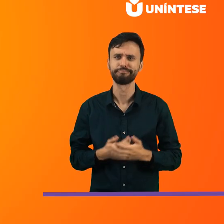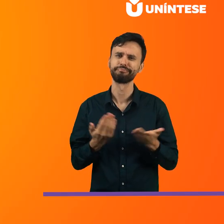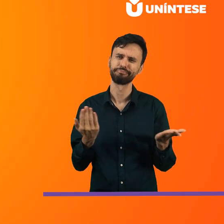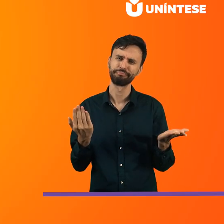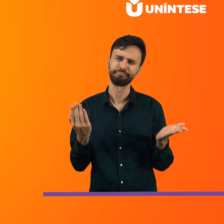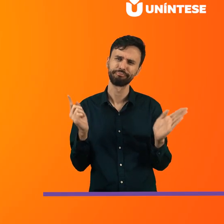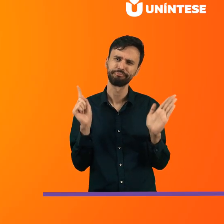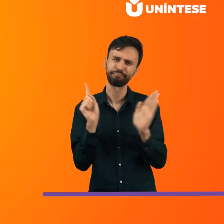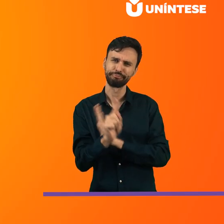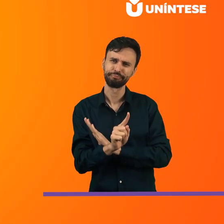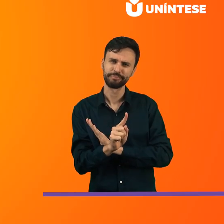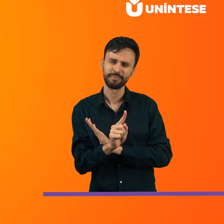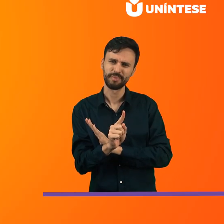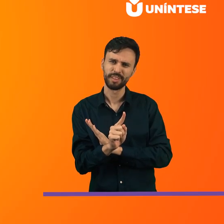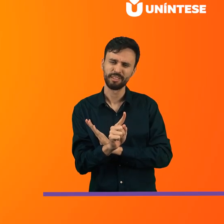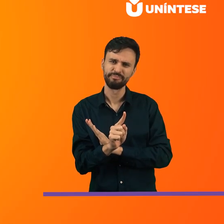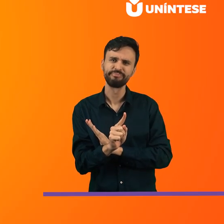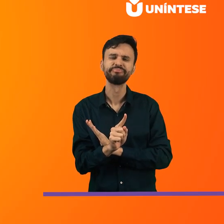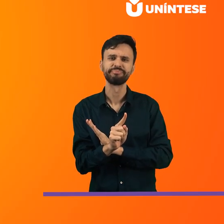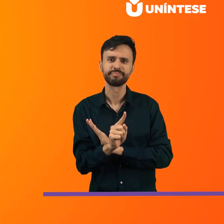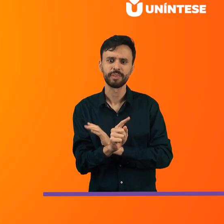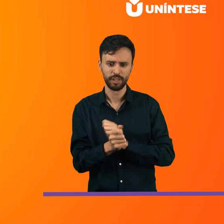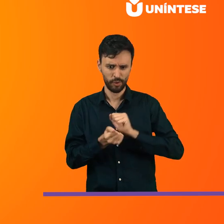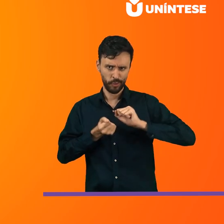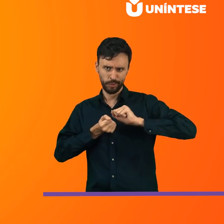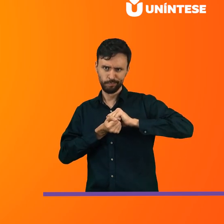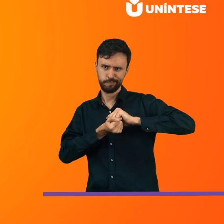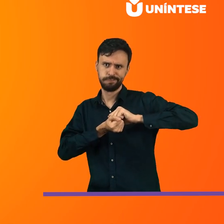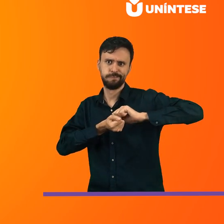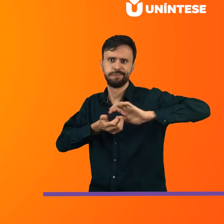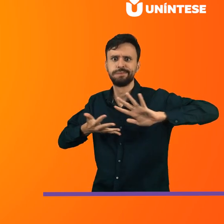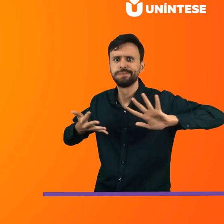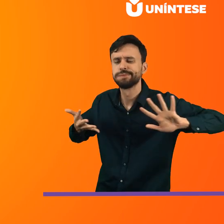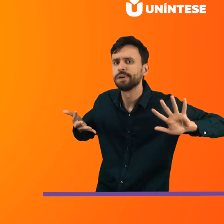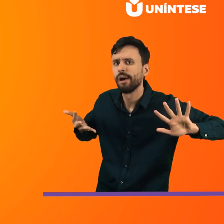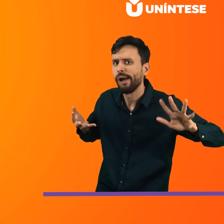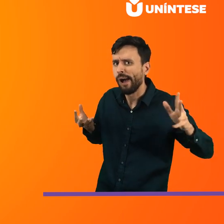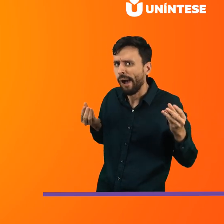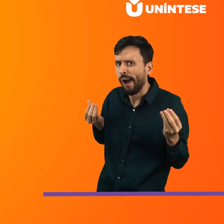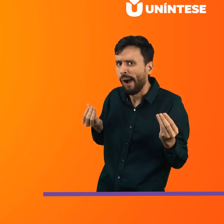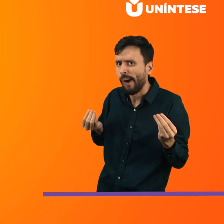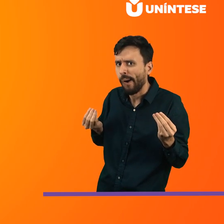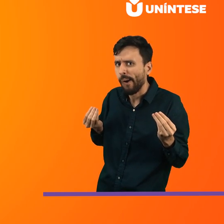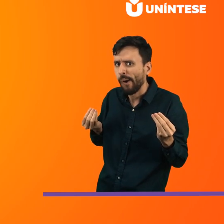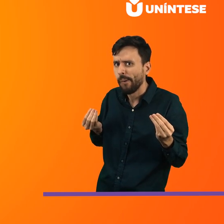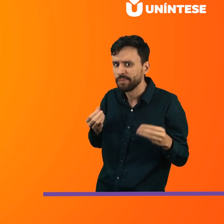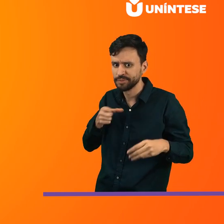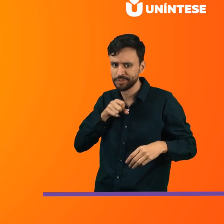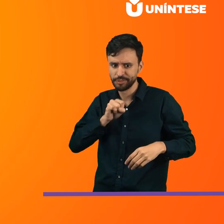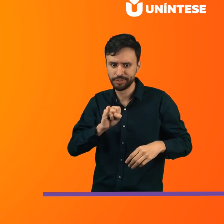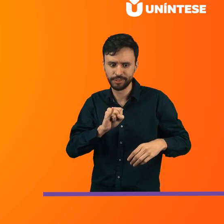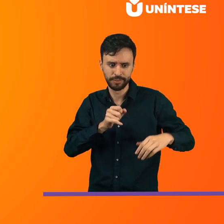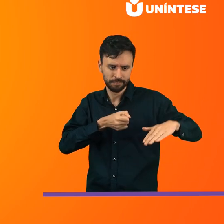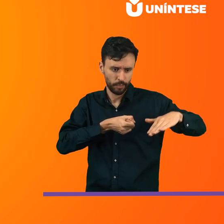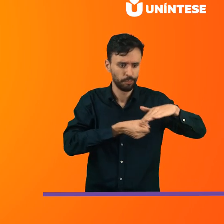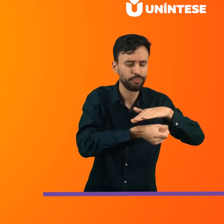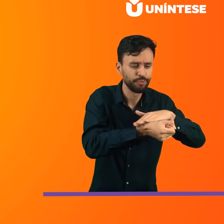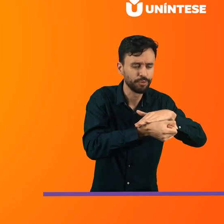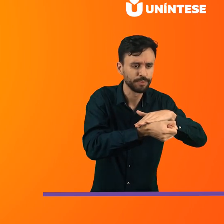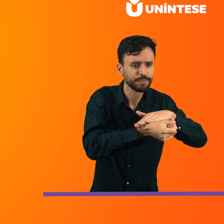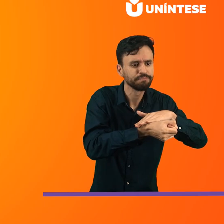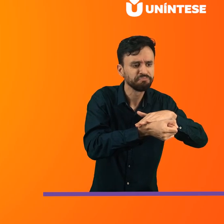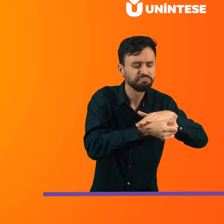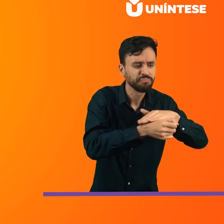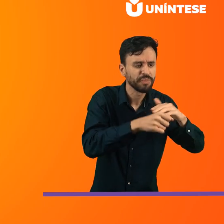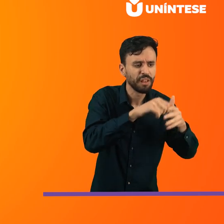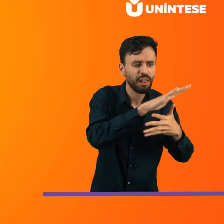E vem a pergunta, como eu vou conseguir ser fluente se eu só tenho contato com a Libras na minha igreja e